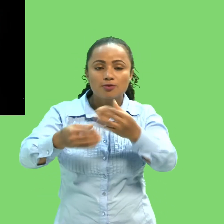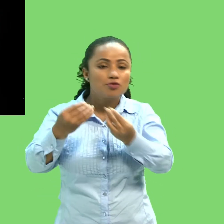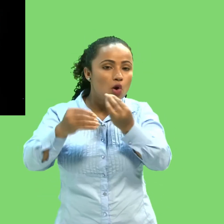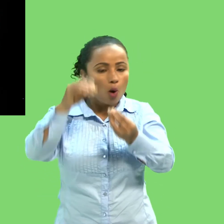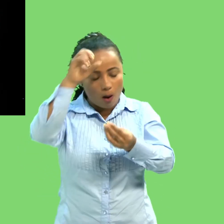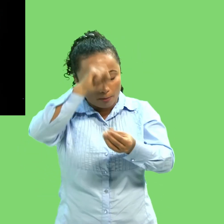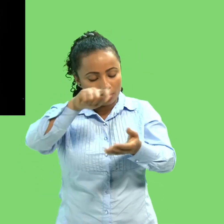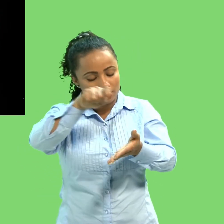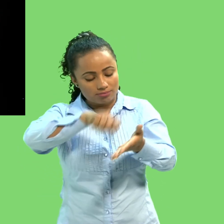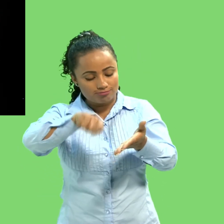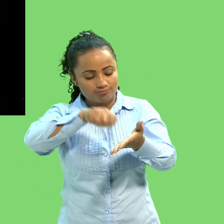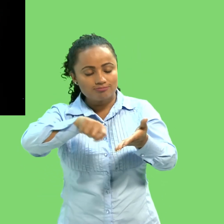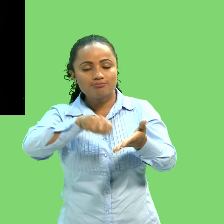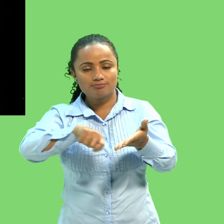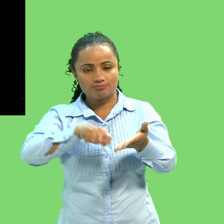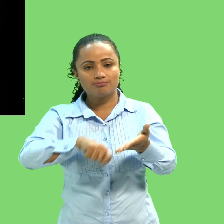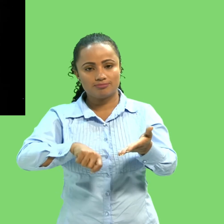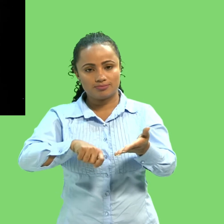da leitura,